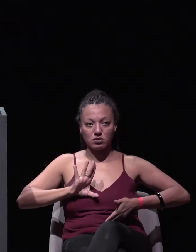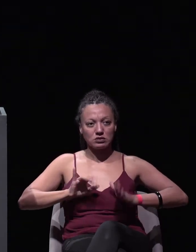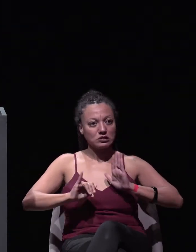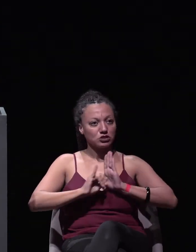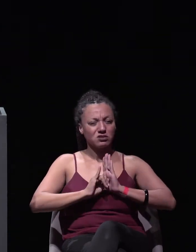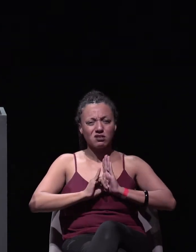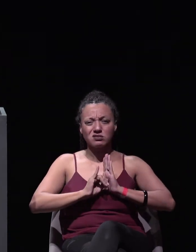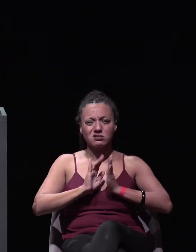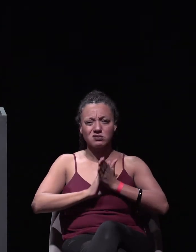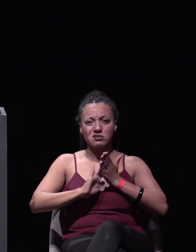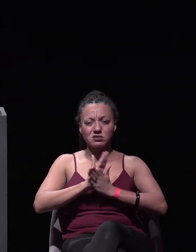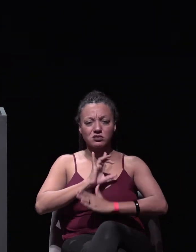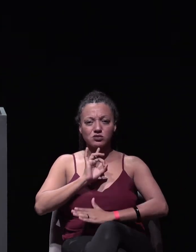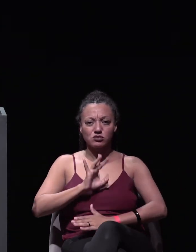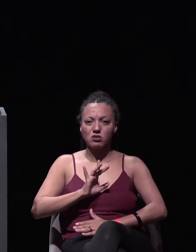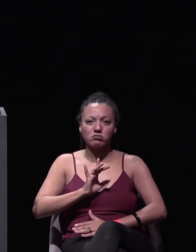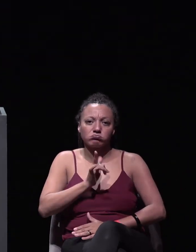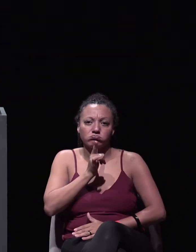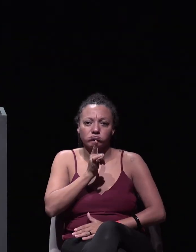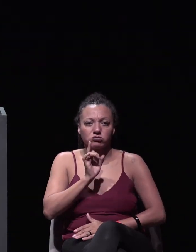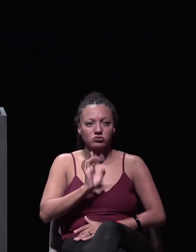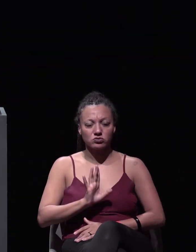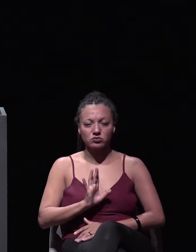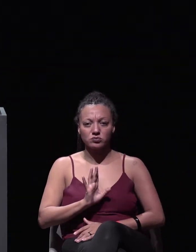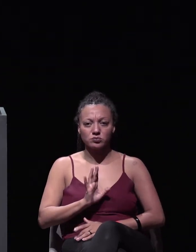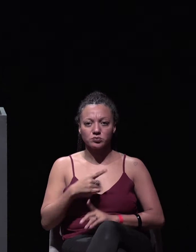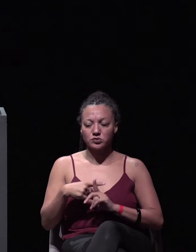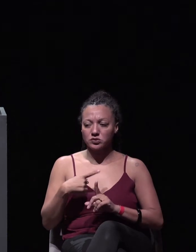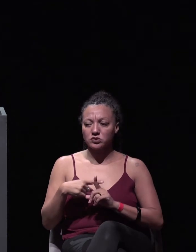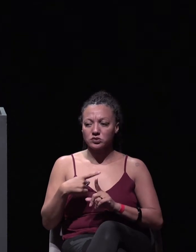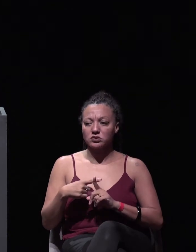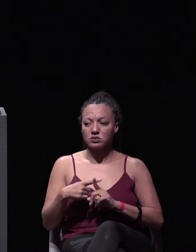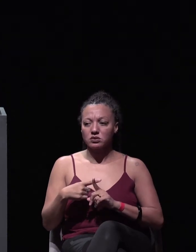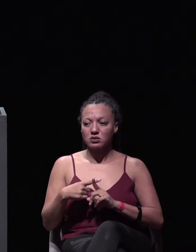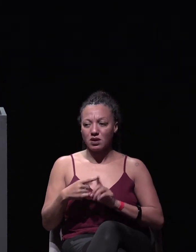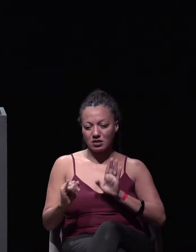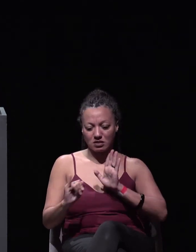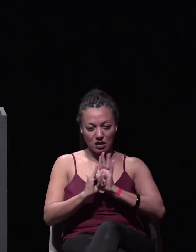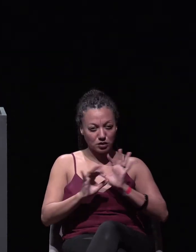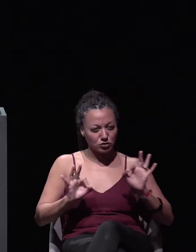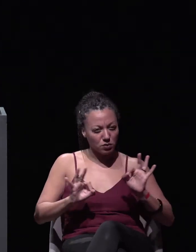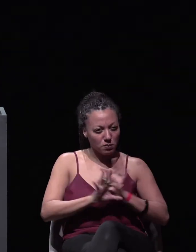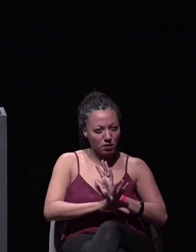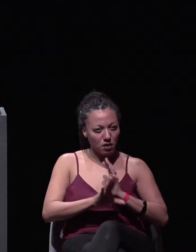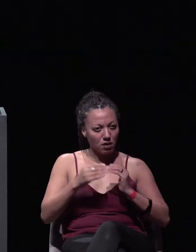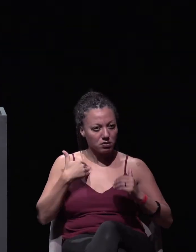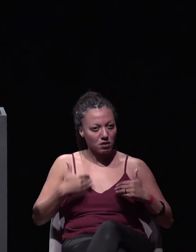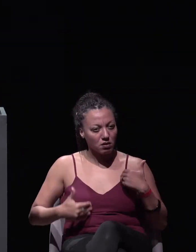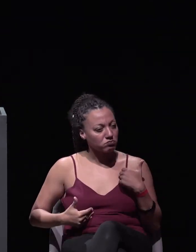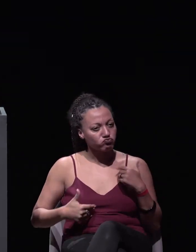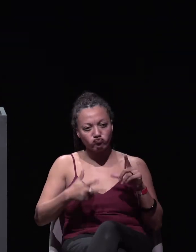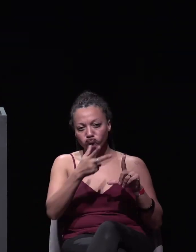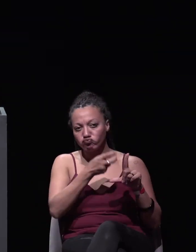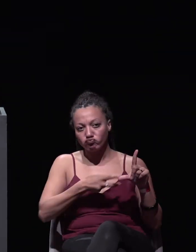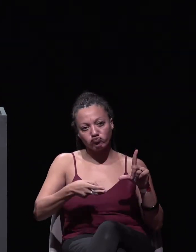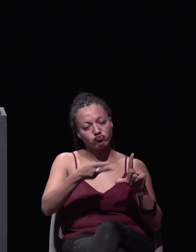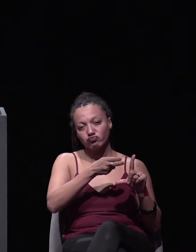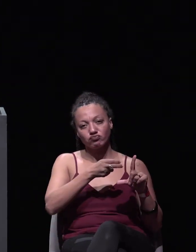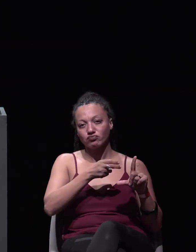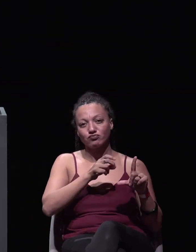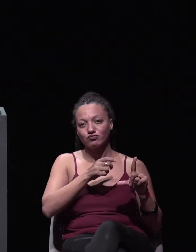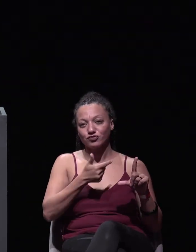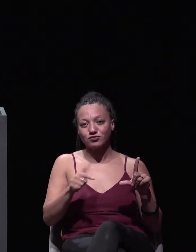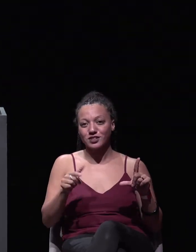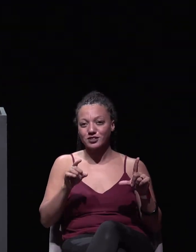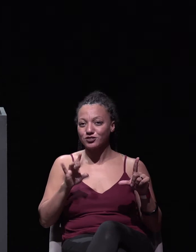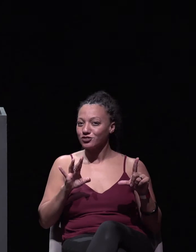né? Não consigo constituir, a partir do que é dado, uma identidade mais complexa, para além dessa dimensão corporal